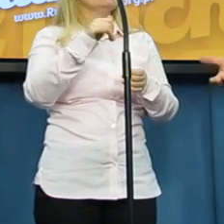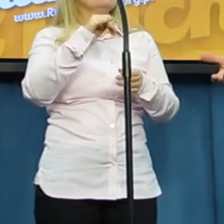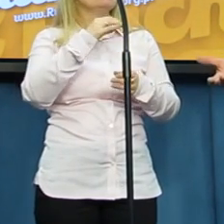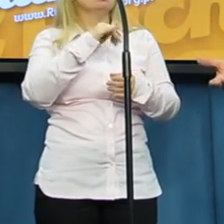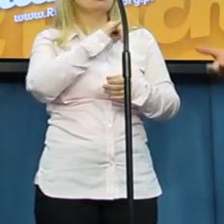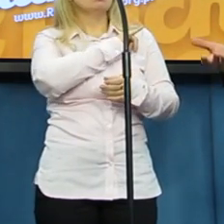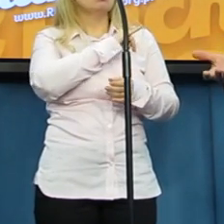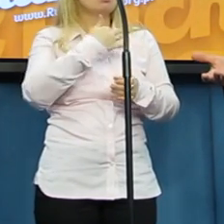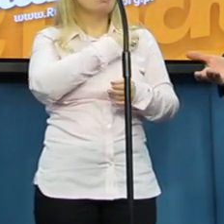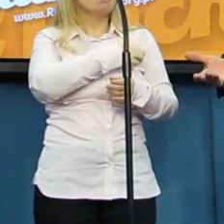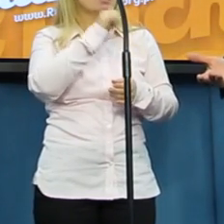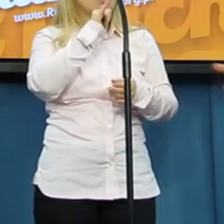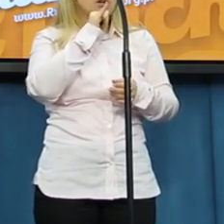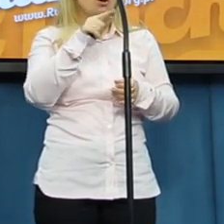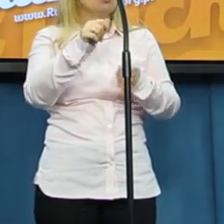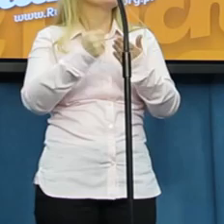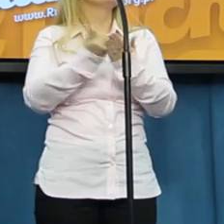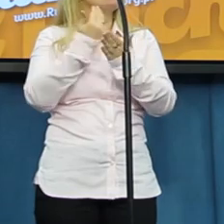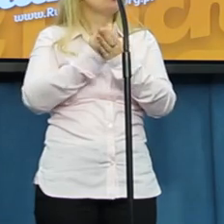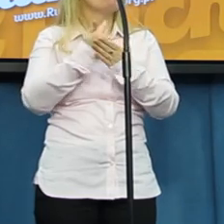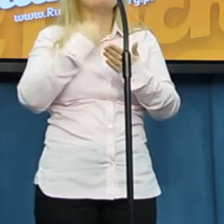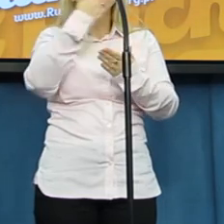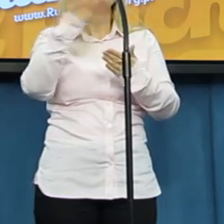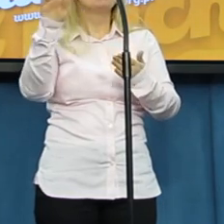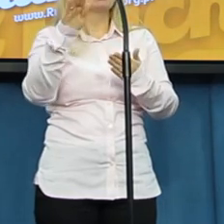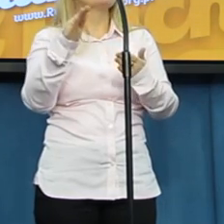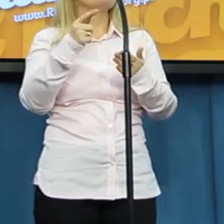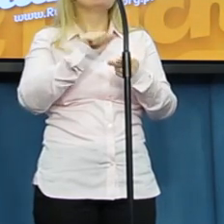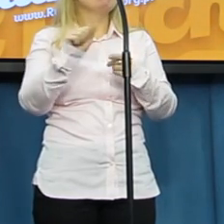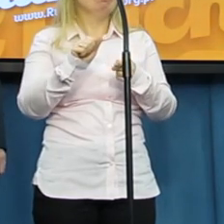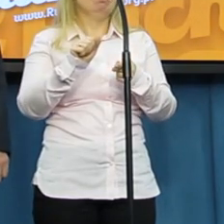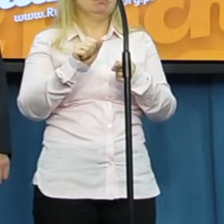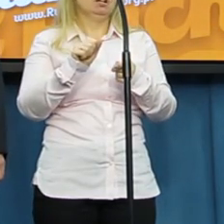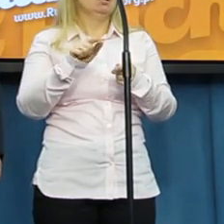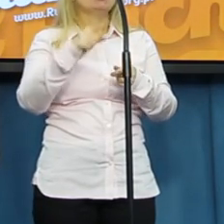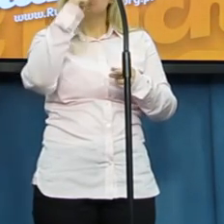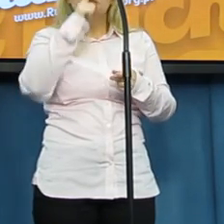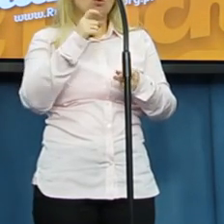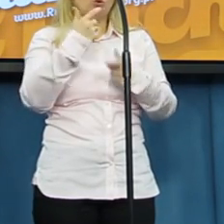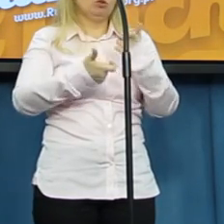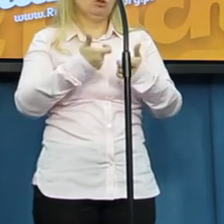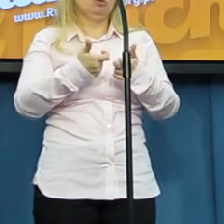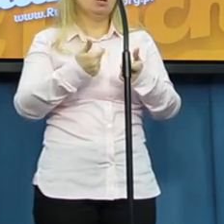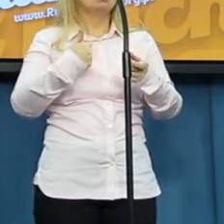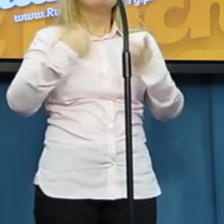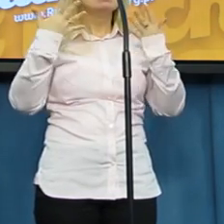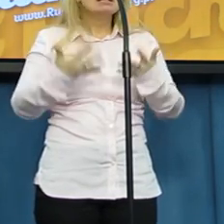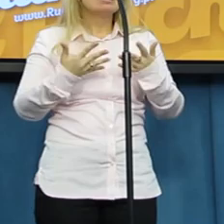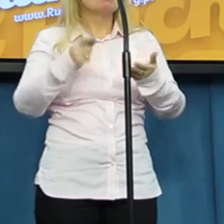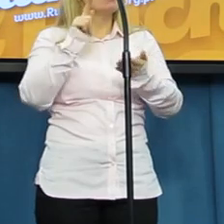jest coś nowego, to nie o to chodzi. Ruch Palikota może spokojnie funkcjonować z kilkunastoprocentowym poparciem. Chcemy wygrać następne